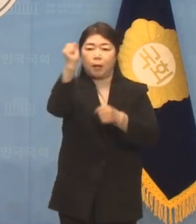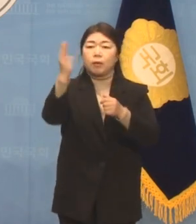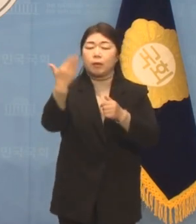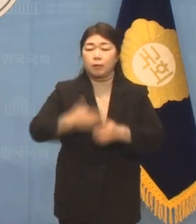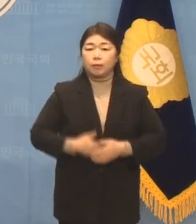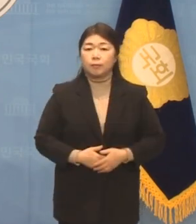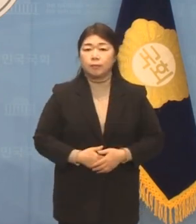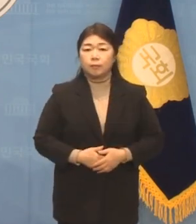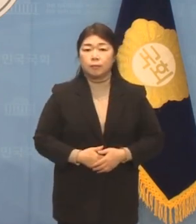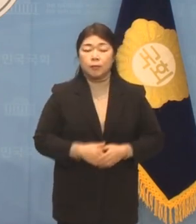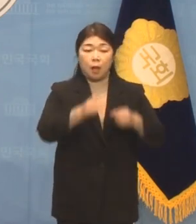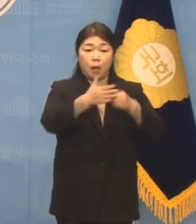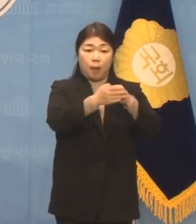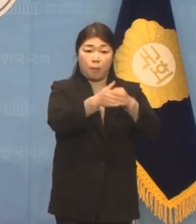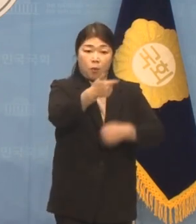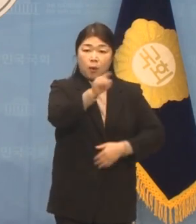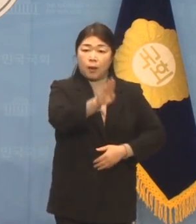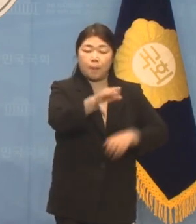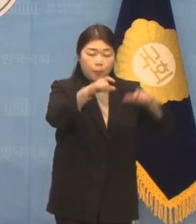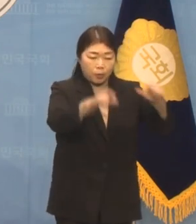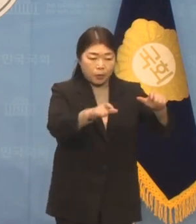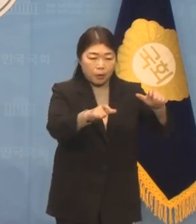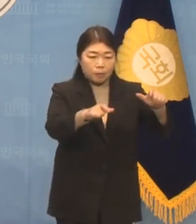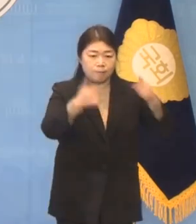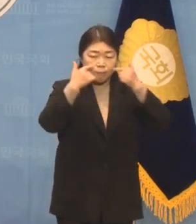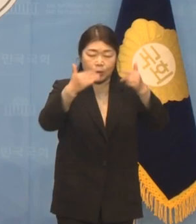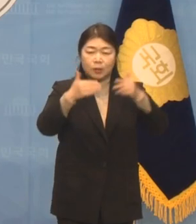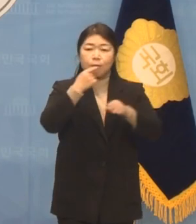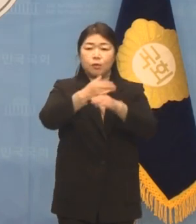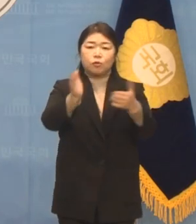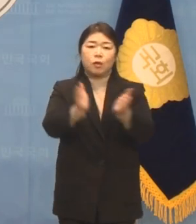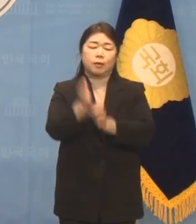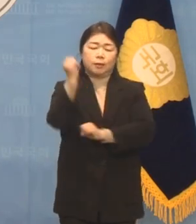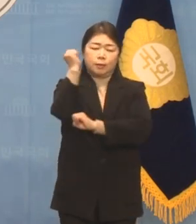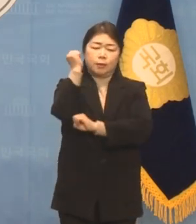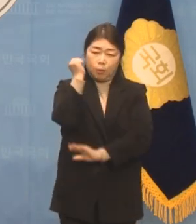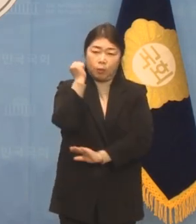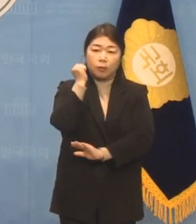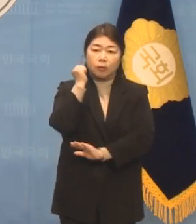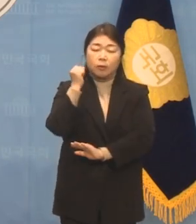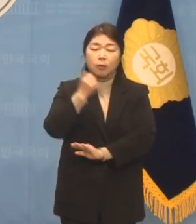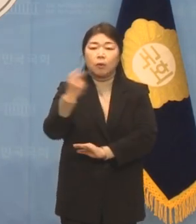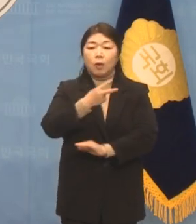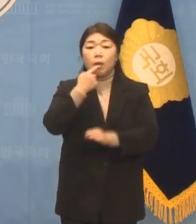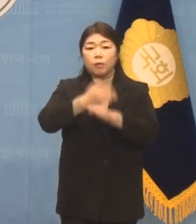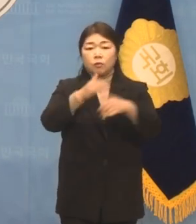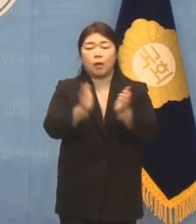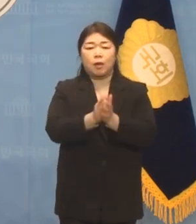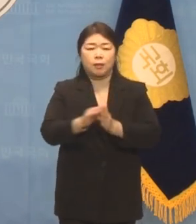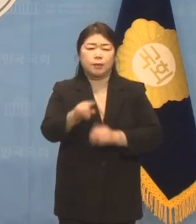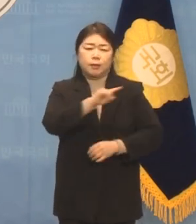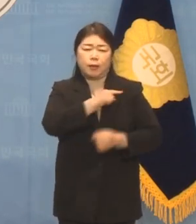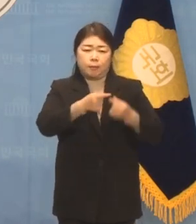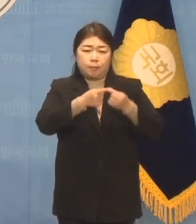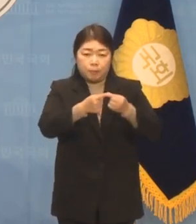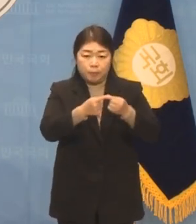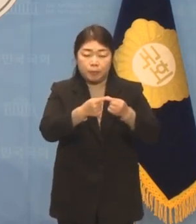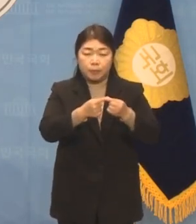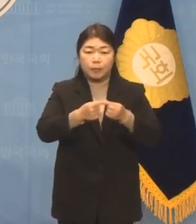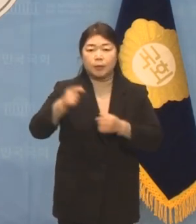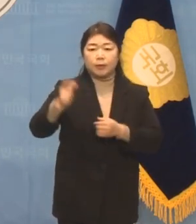마포갑을 명실상부한 민주당의 아성, 민주당의 1번지로